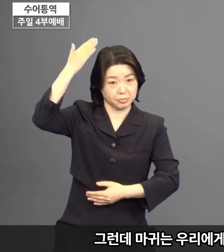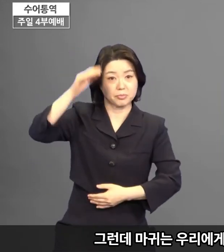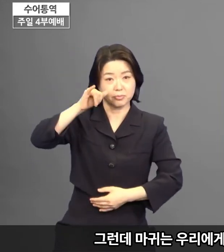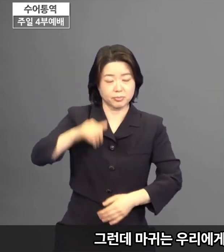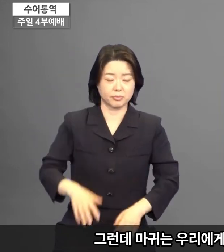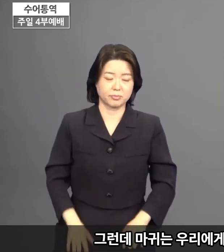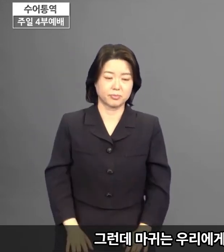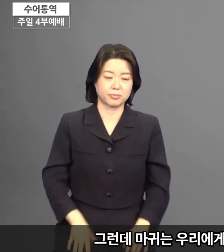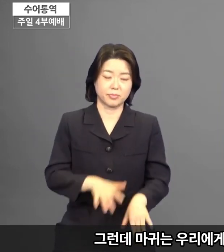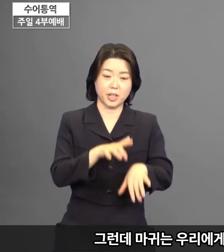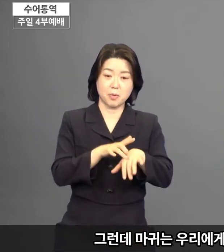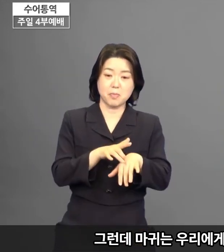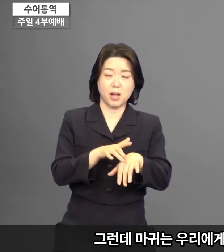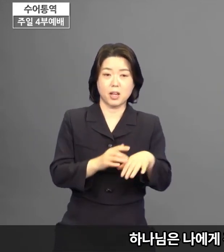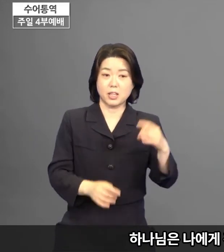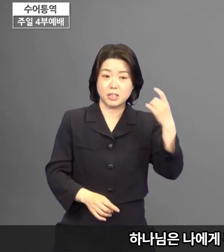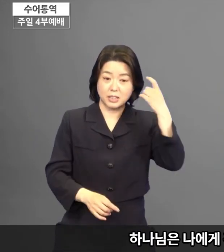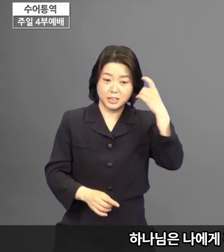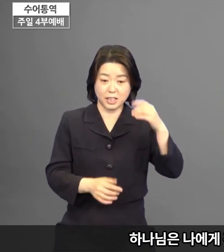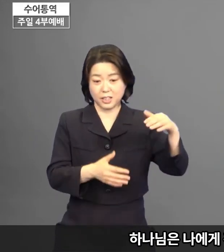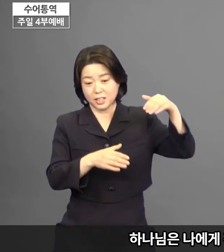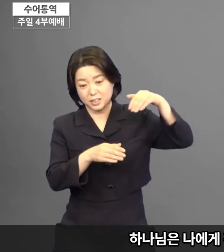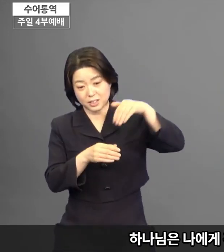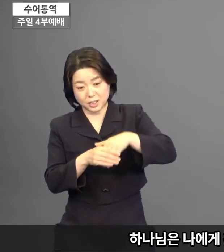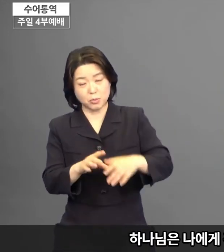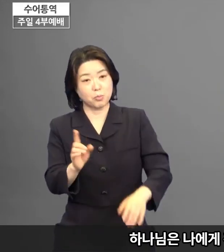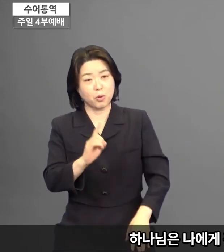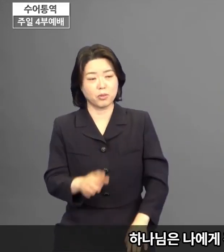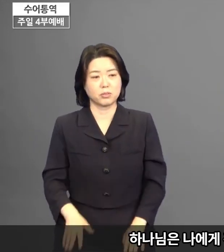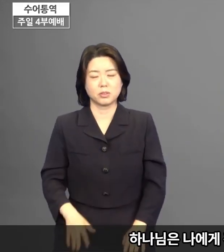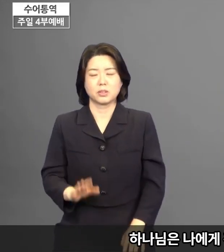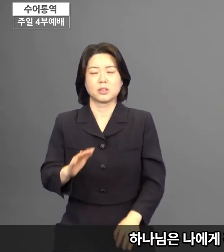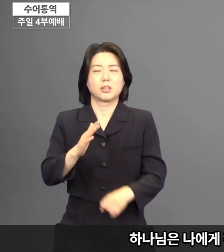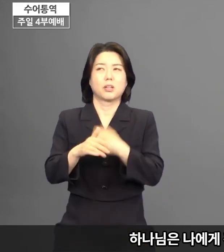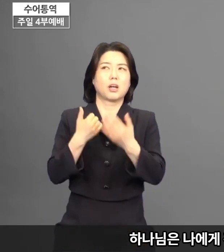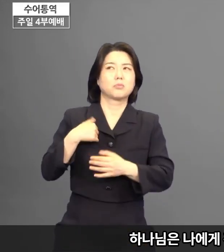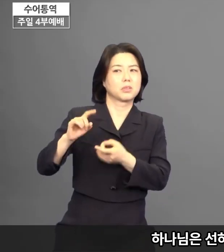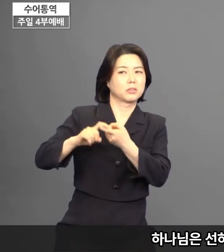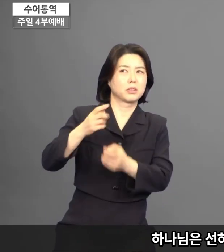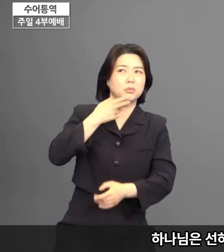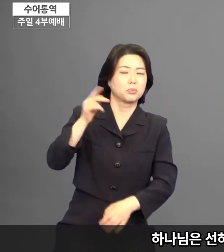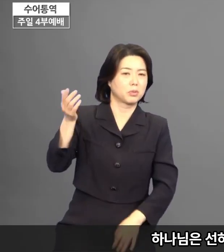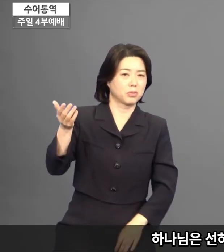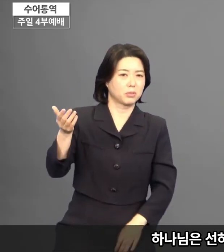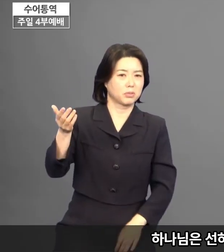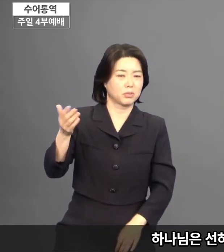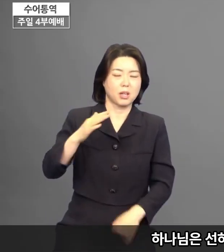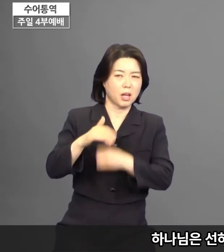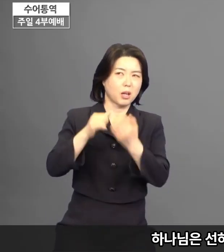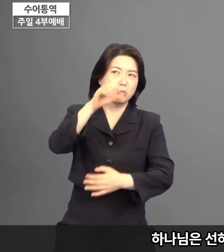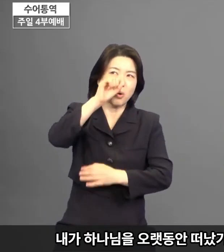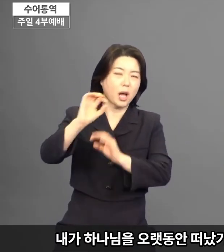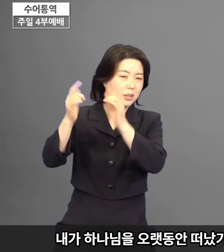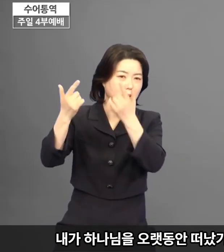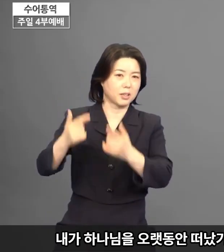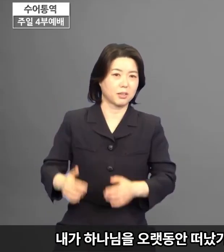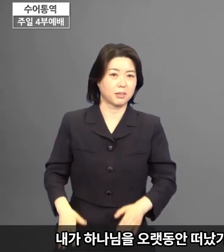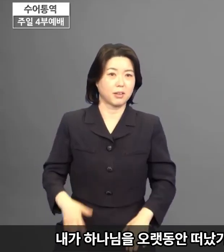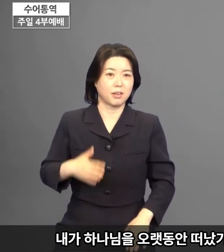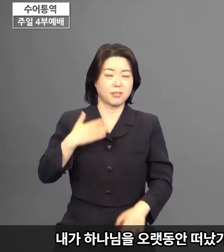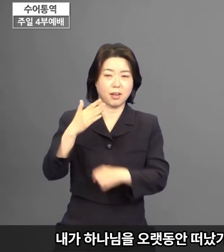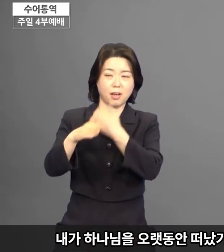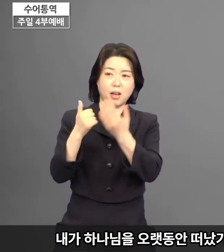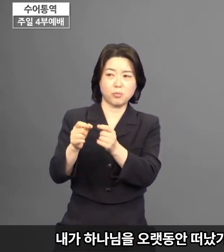어떤 생각을 넣어줍니까? 하나님은 나에게 관심이 없는 분 같아. 하나님은 선하신 분이 아니야. 내가 하나님을